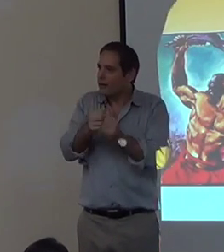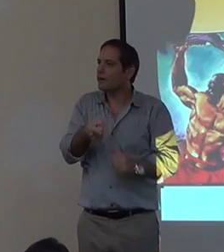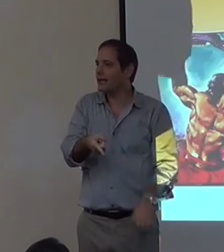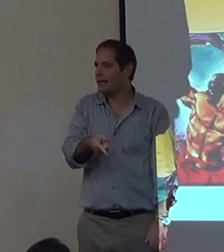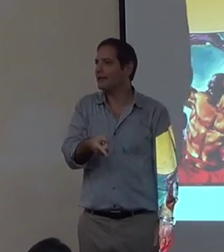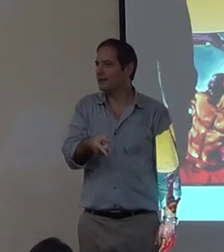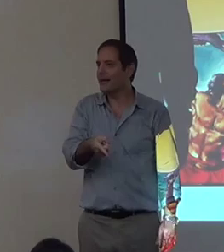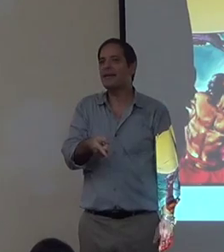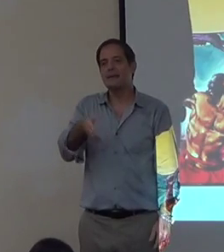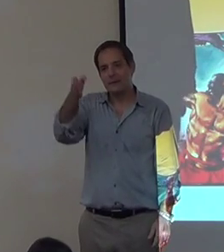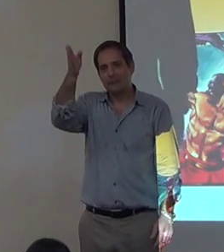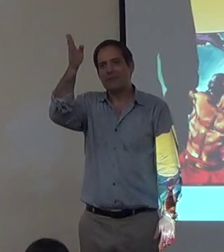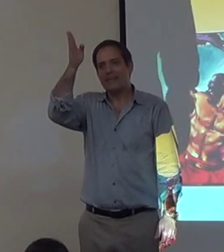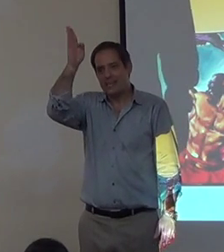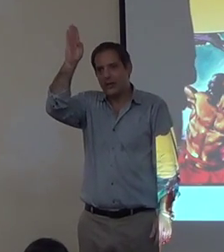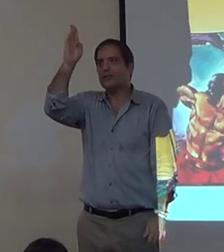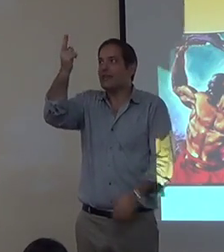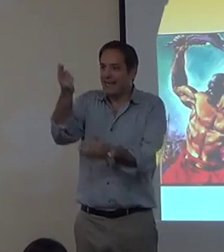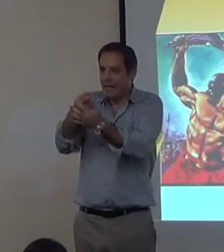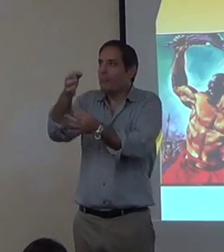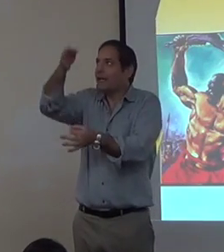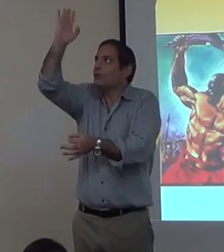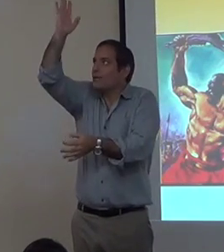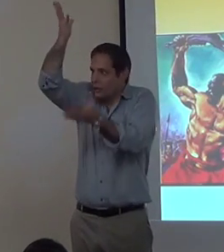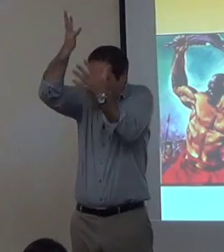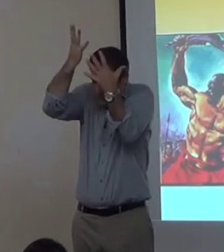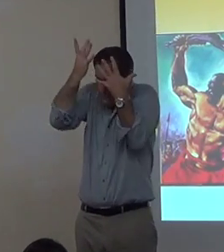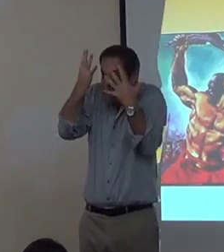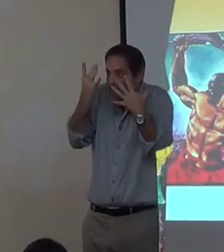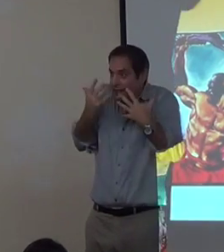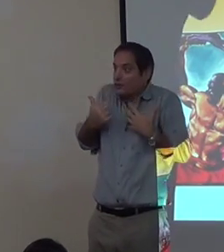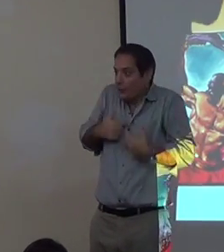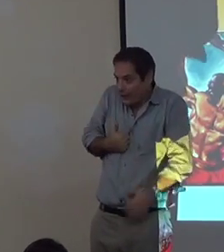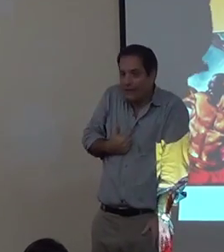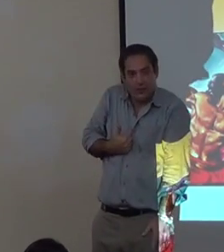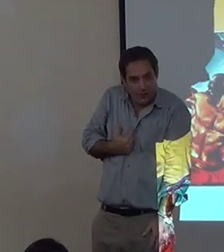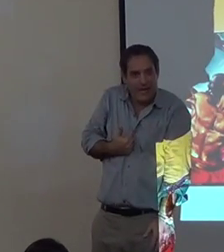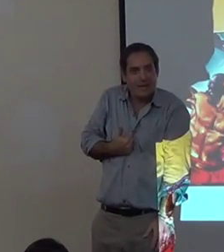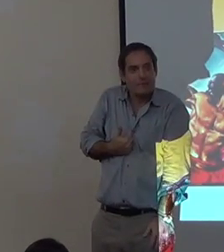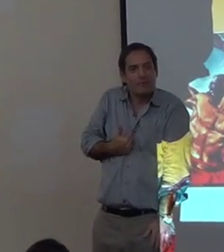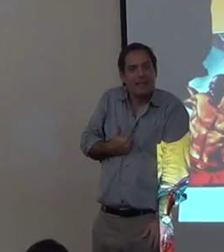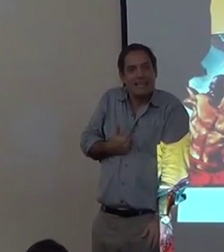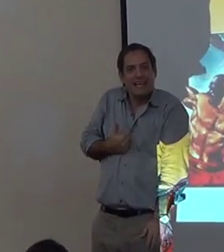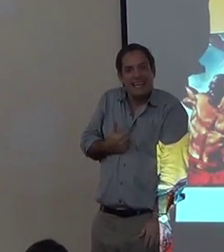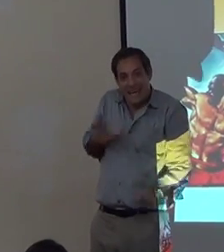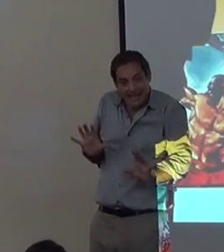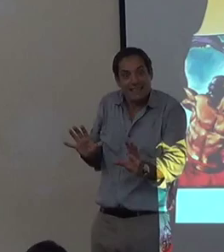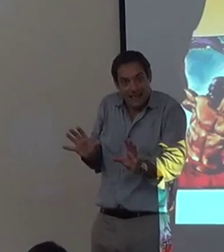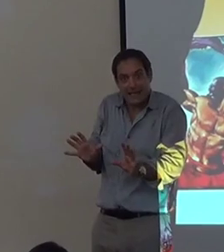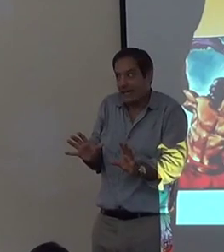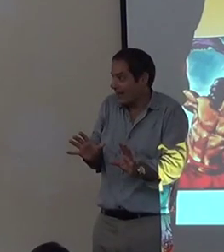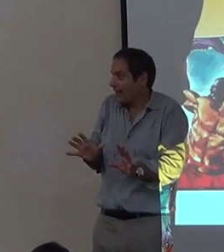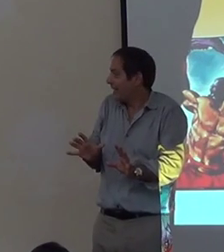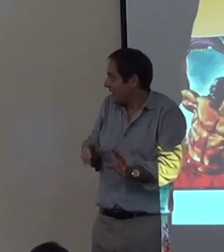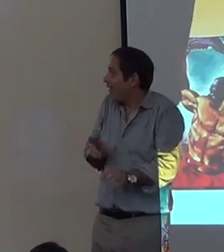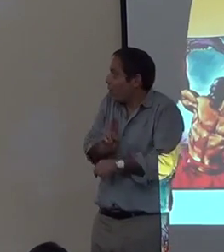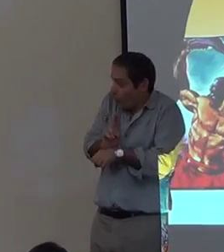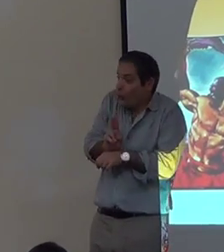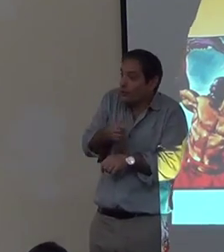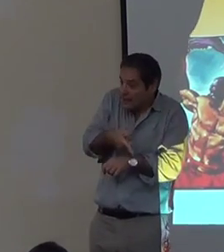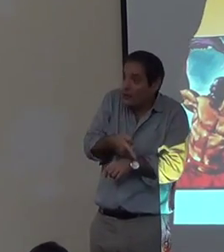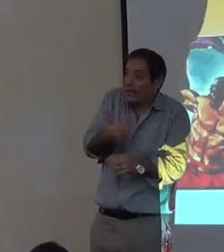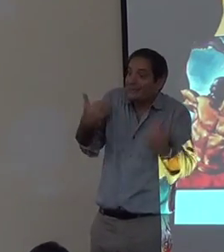Porque Dios estaba con él. Y Dios, el Espíritu de Dios, viene sobre él, ¿ok? Y hace que ¿qué?